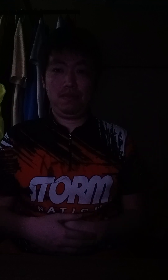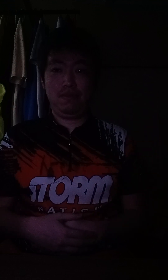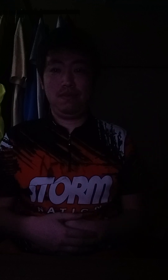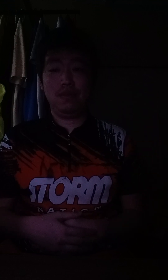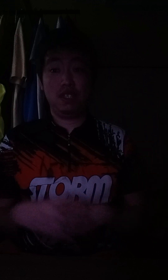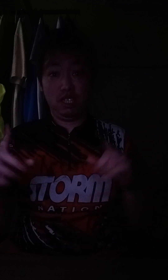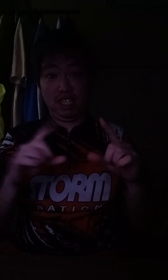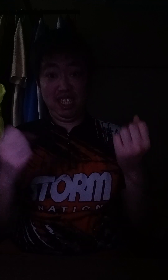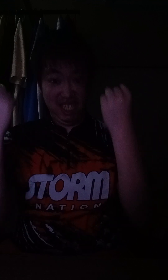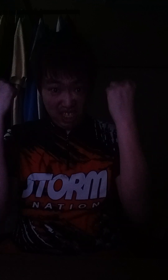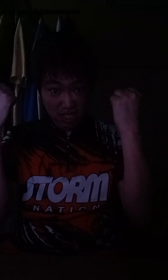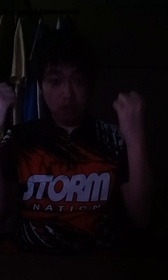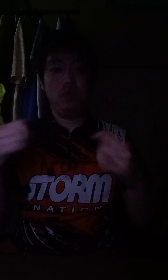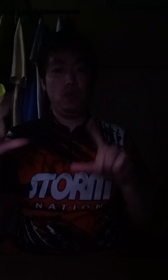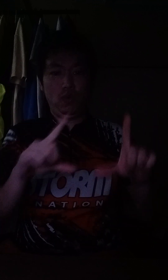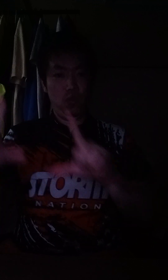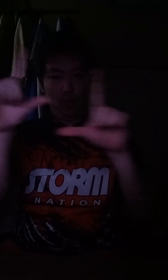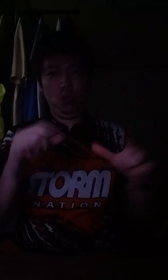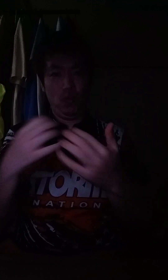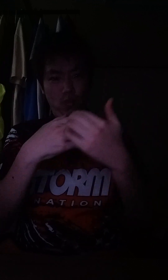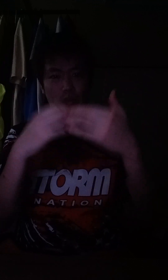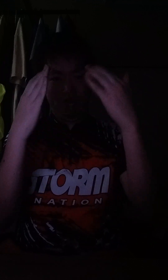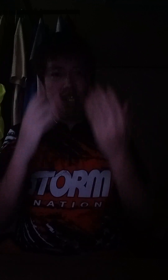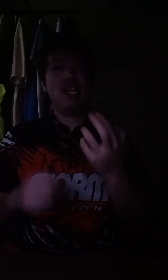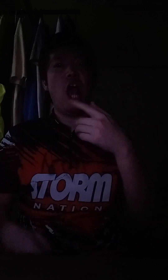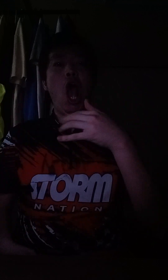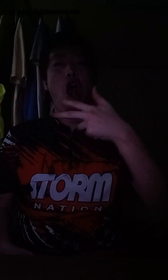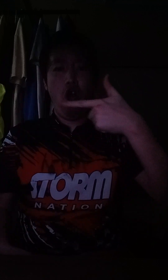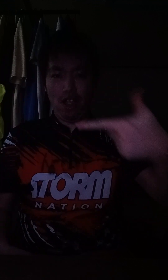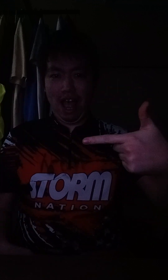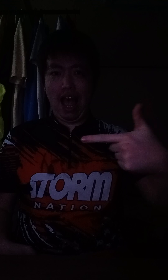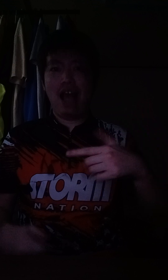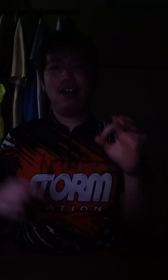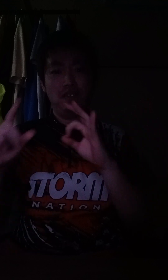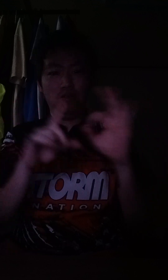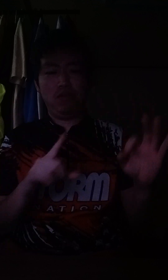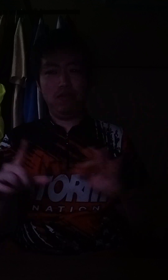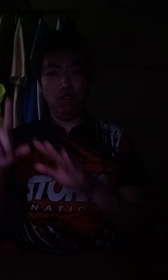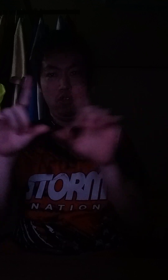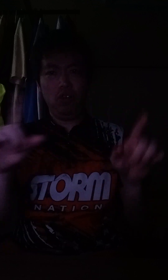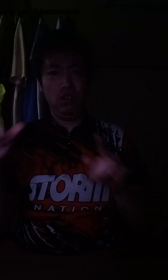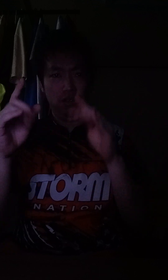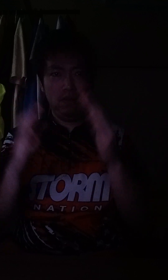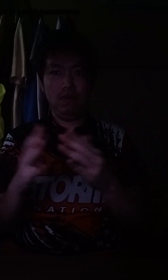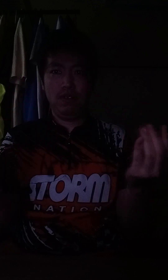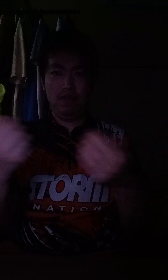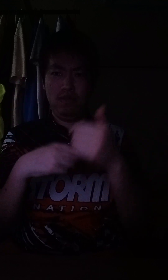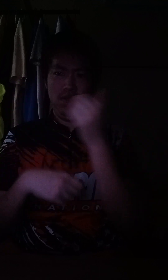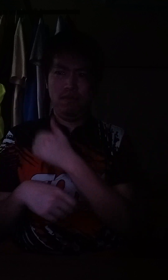어느덧 씩씩하게 병원 생활에 적응해가는 현아. 현아는 태어날 때부터 아픔을 겪어야